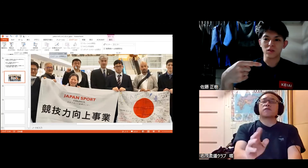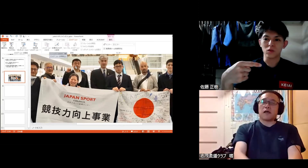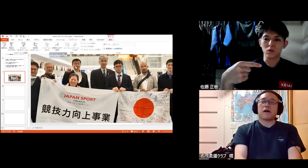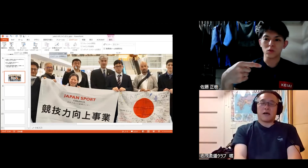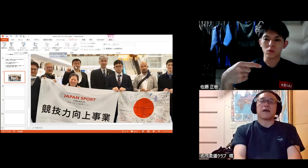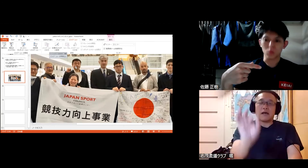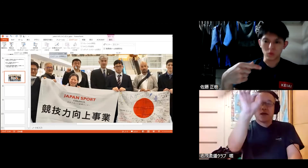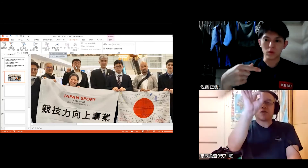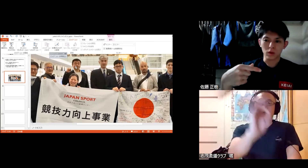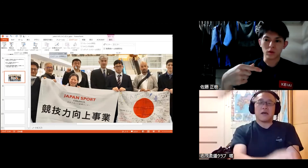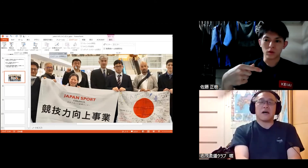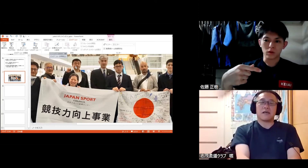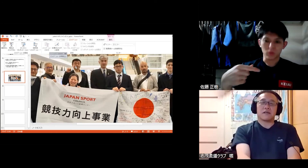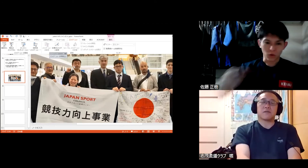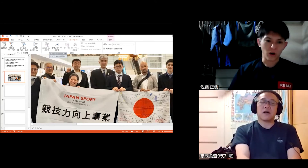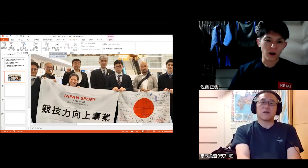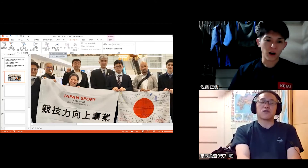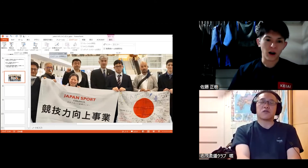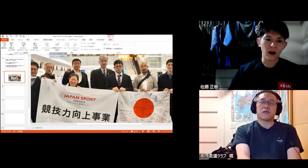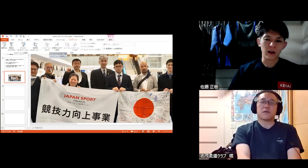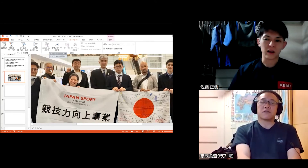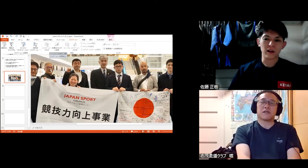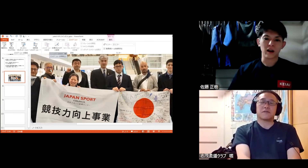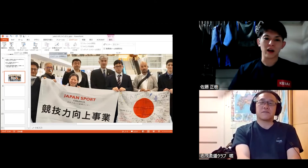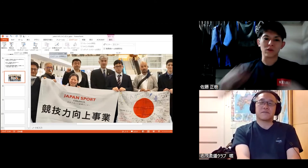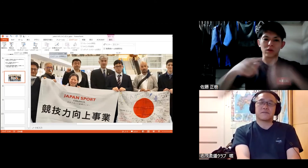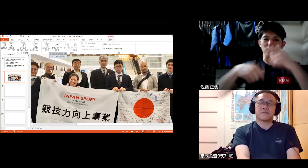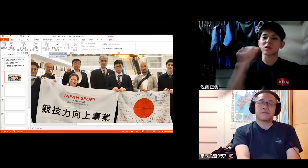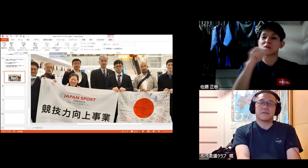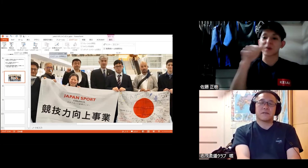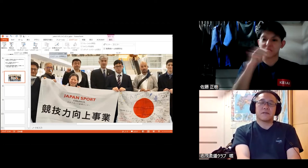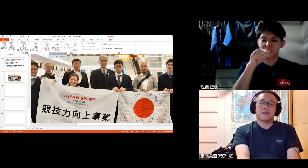と先生。はいはいはい。OK。はい。がご一緒してくださいました。